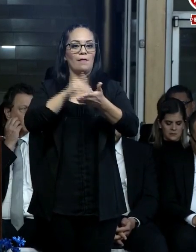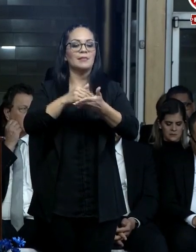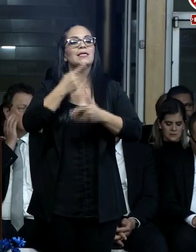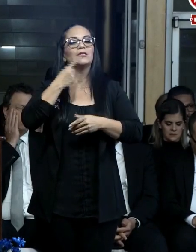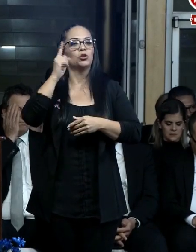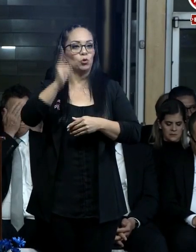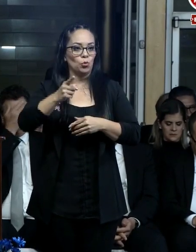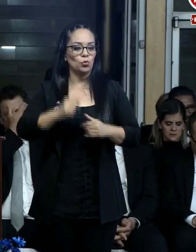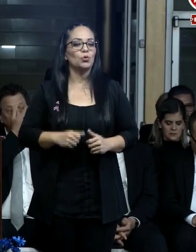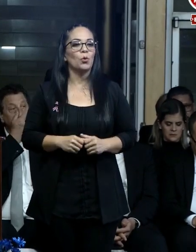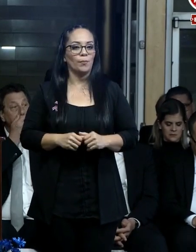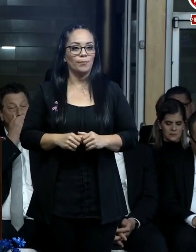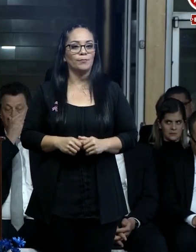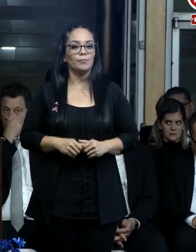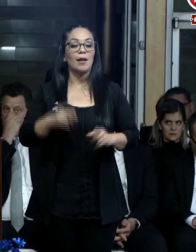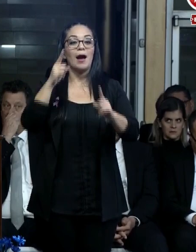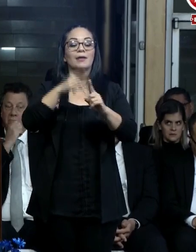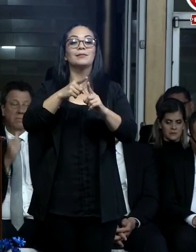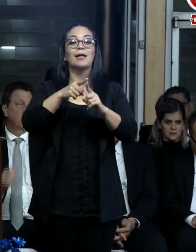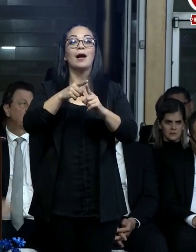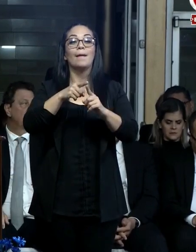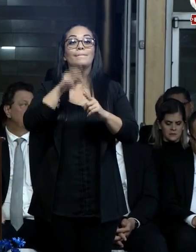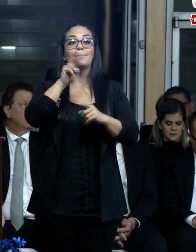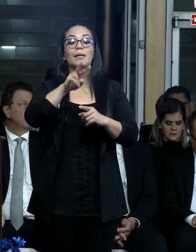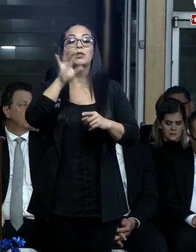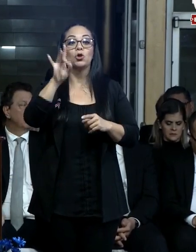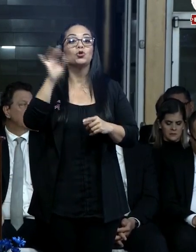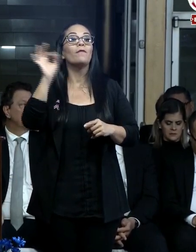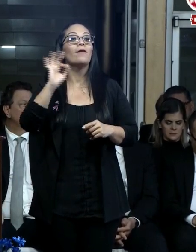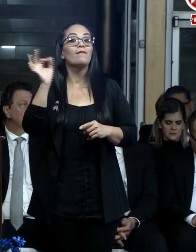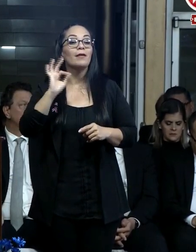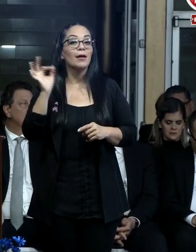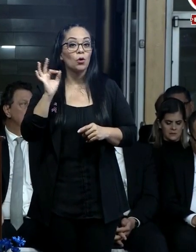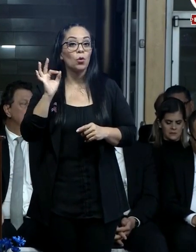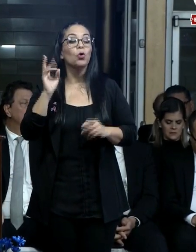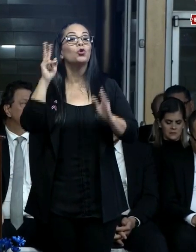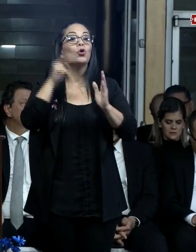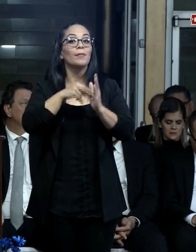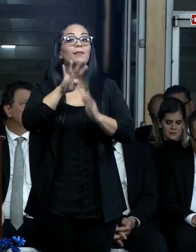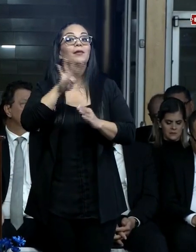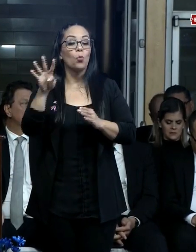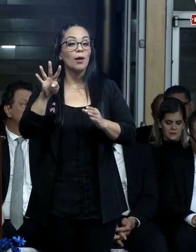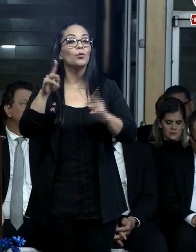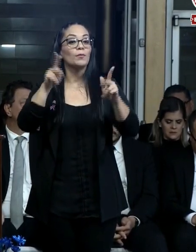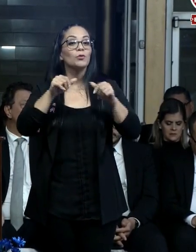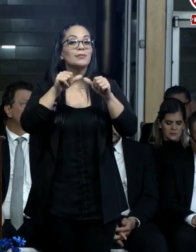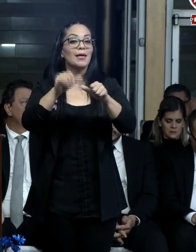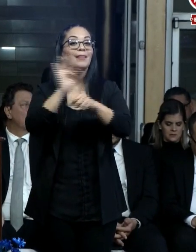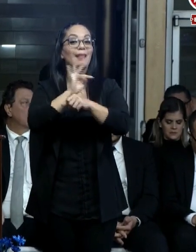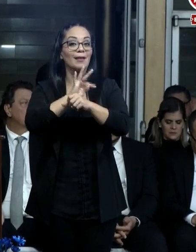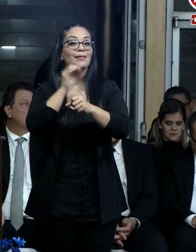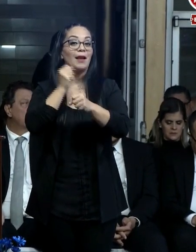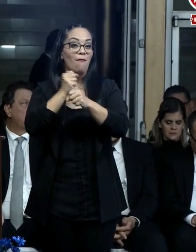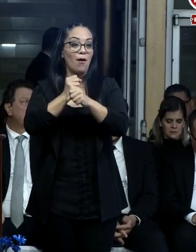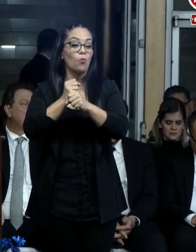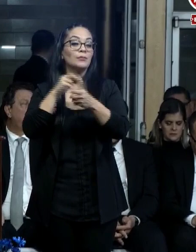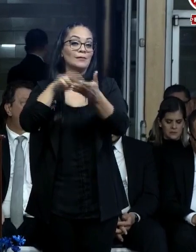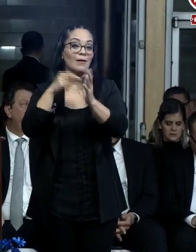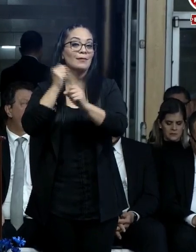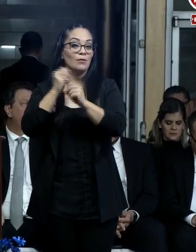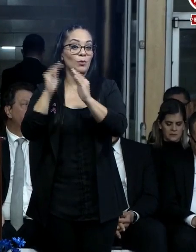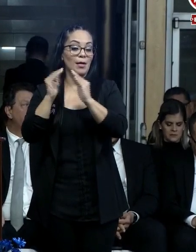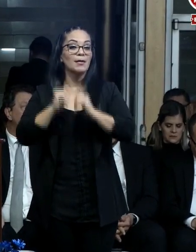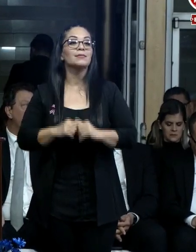instrucción hasta el 6 de febrero, hasta el 28 de febrero del 2024, para cuando